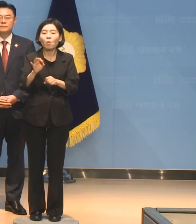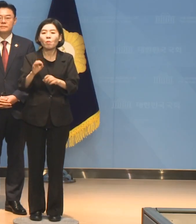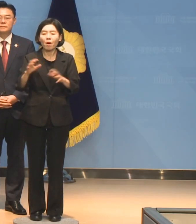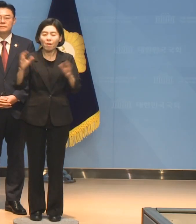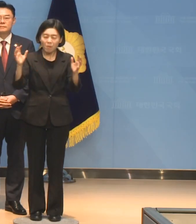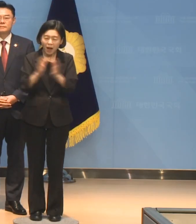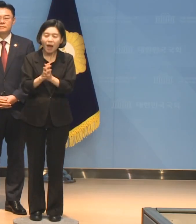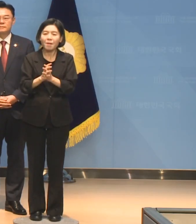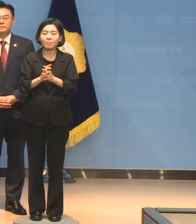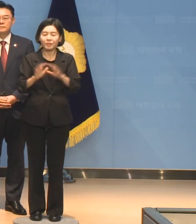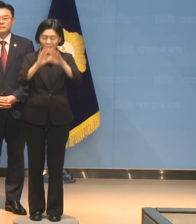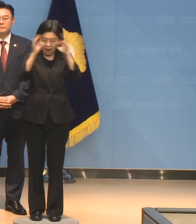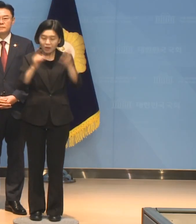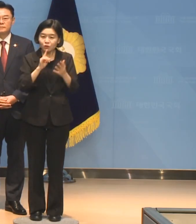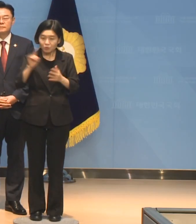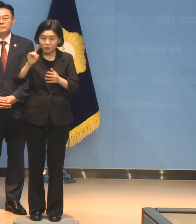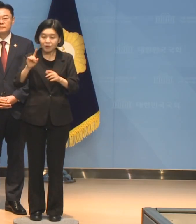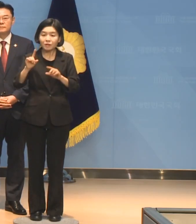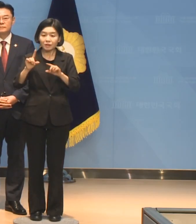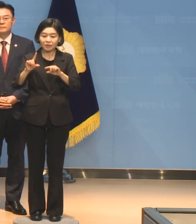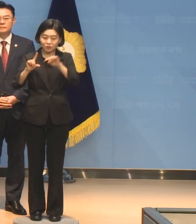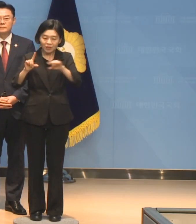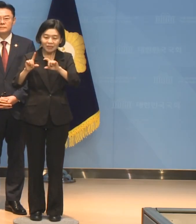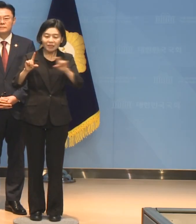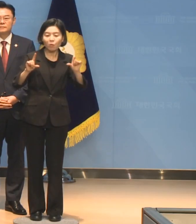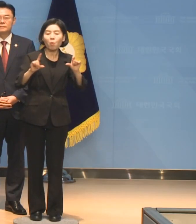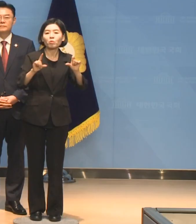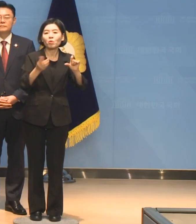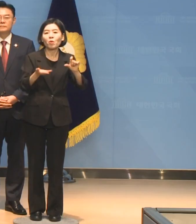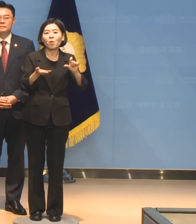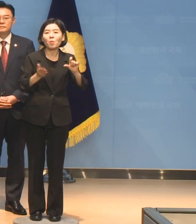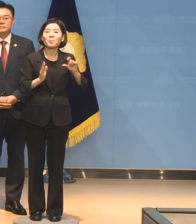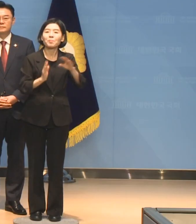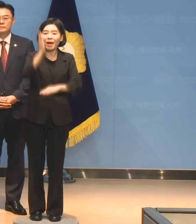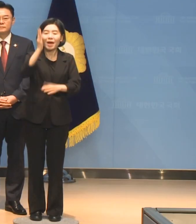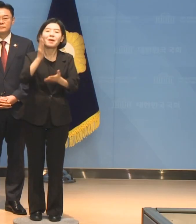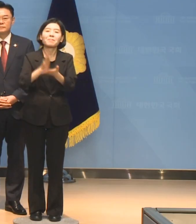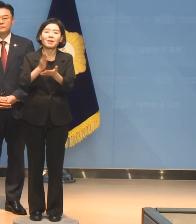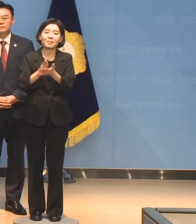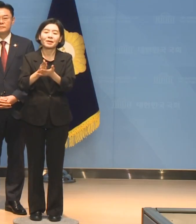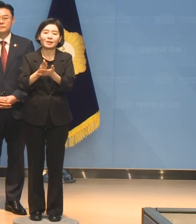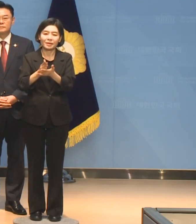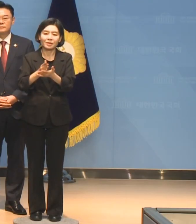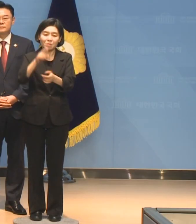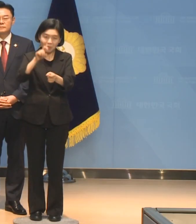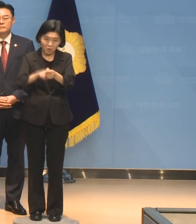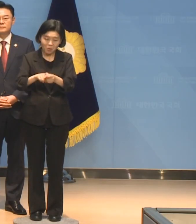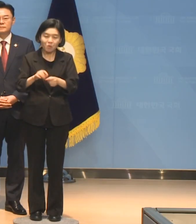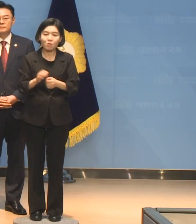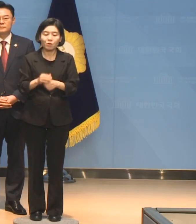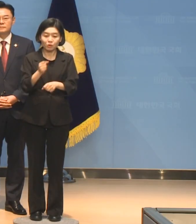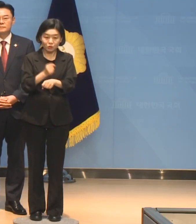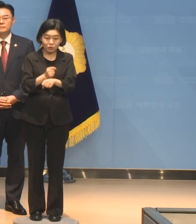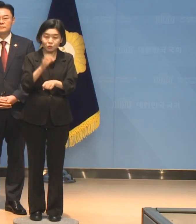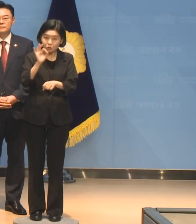금액이 주문 금액의 15%를 넘지 못하게 하는 내용을 담고 있습니다. 그리고 수수료